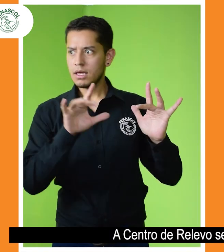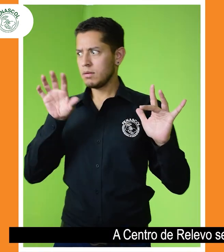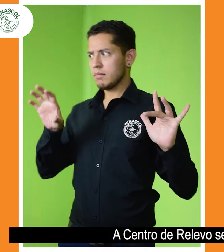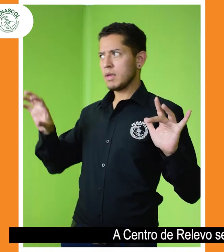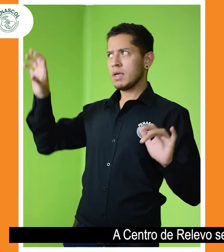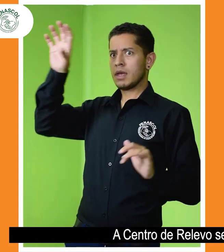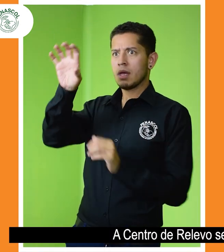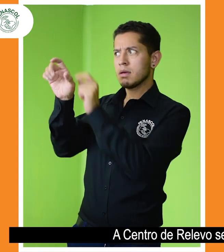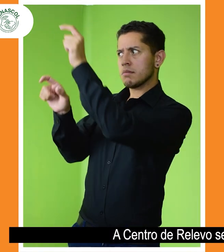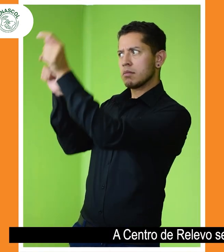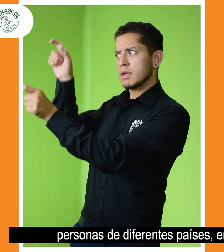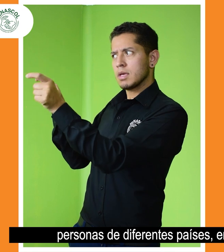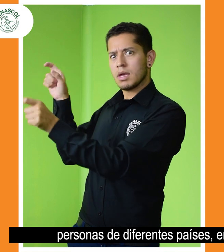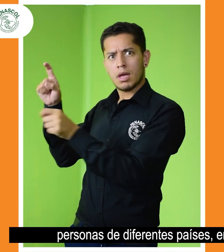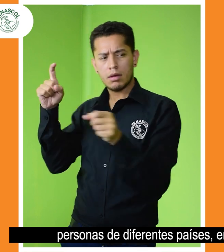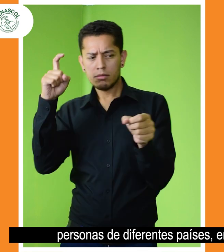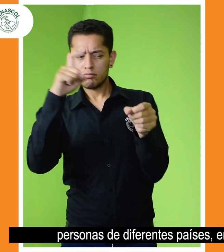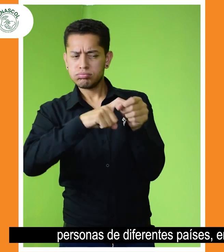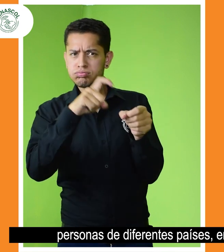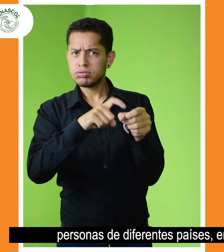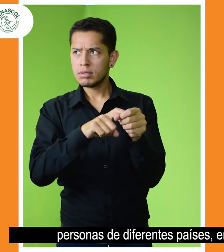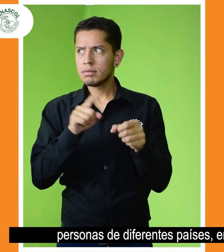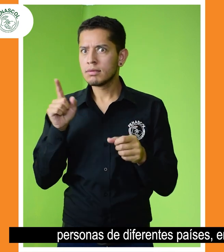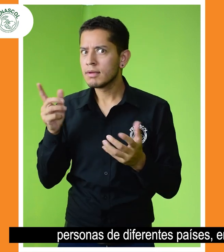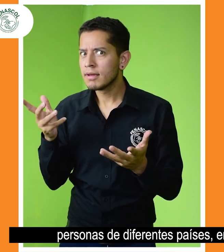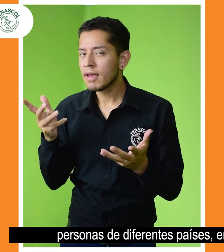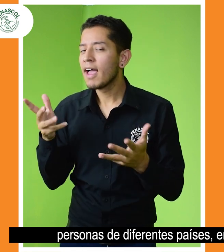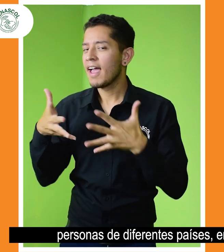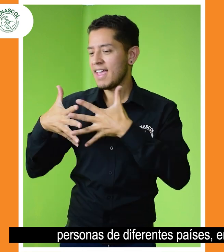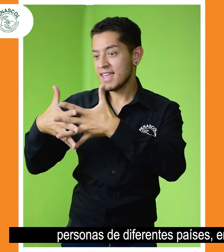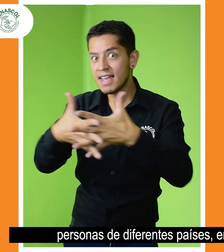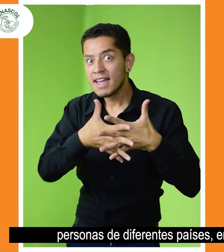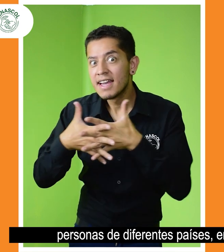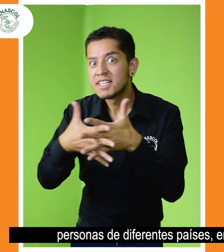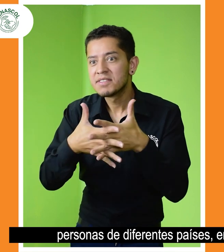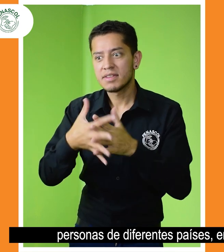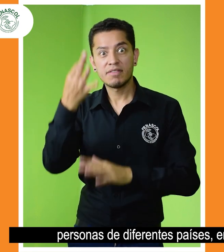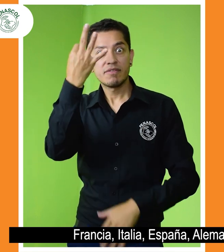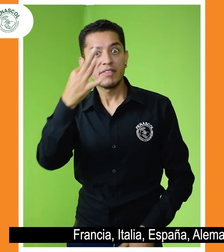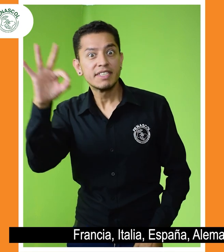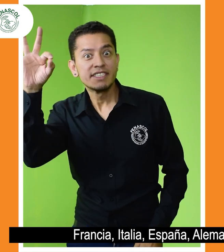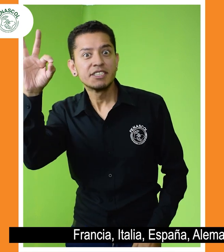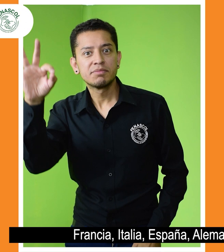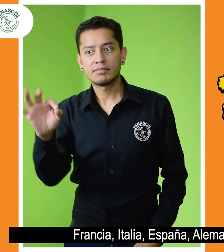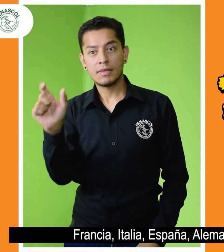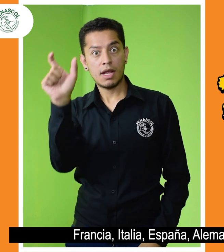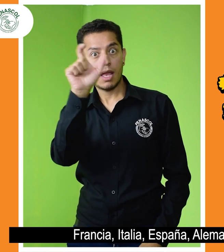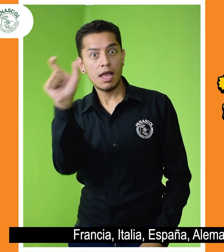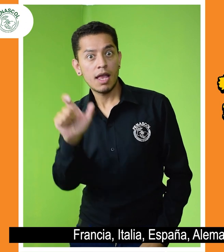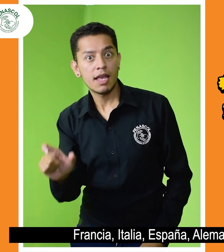A Centro de Relevo se han registrado personas de diferentes países, entre estos Estados Unidos, Francia,